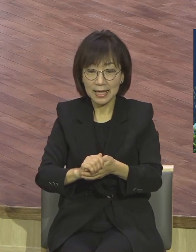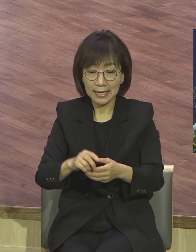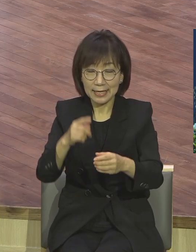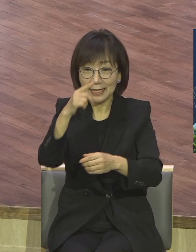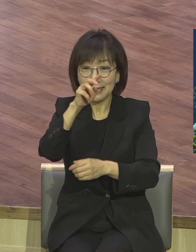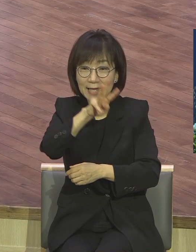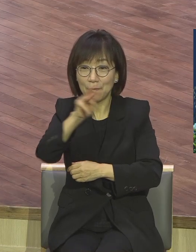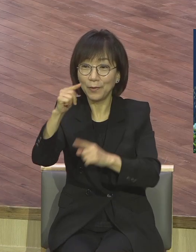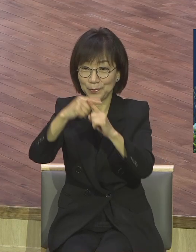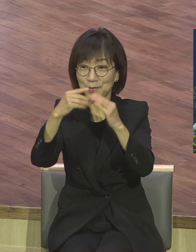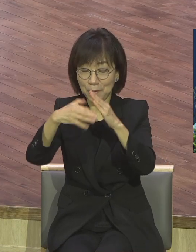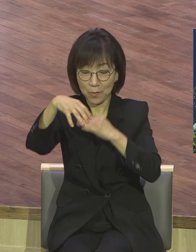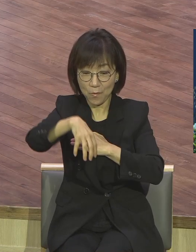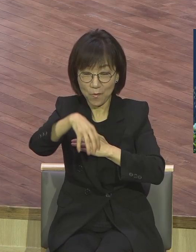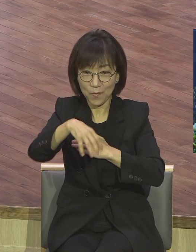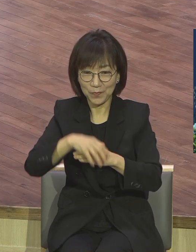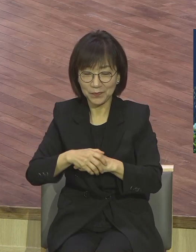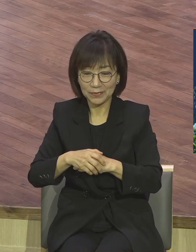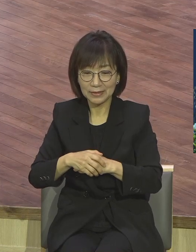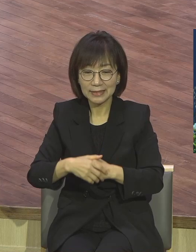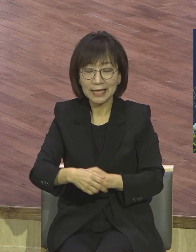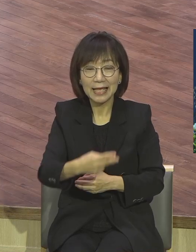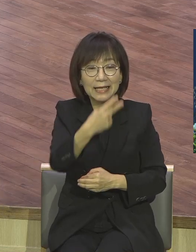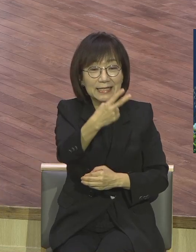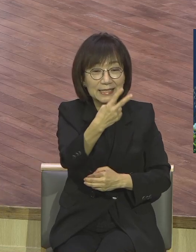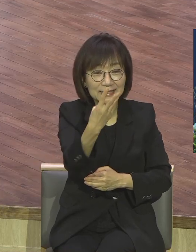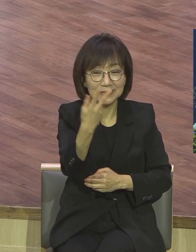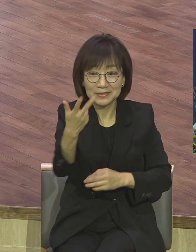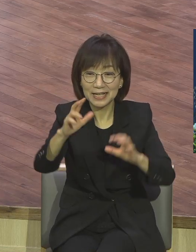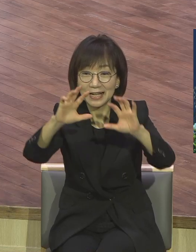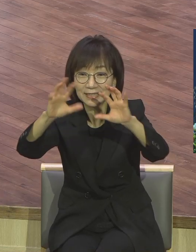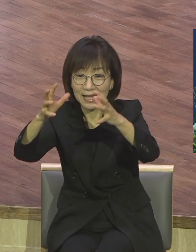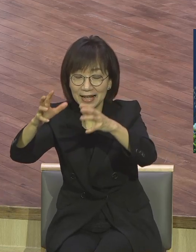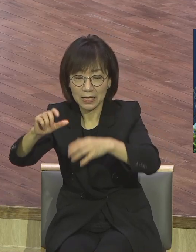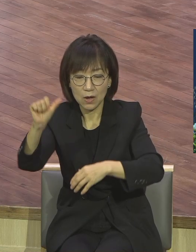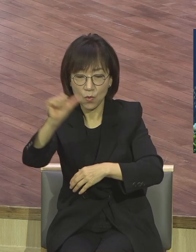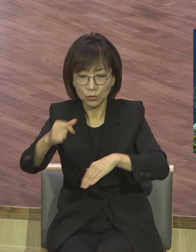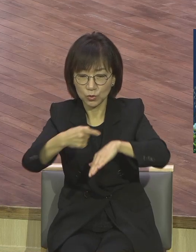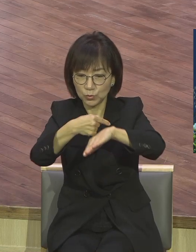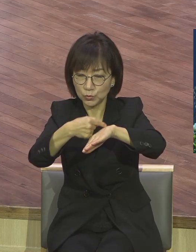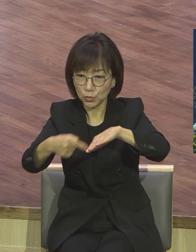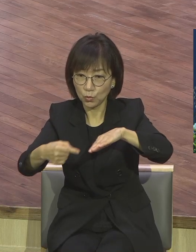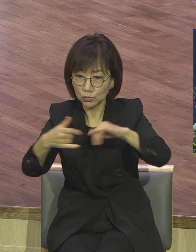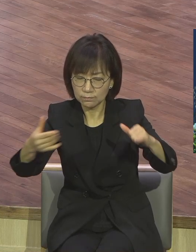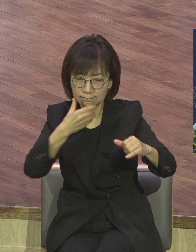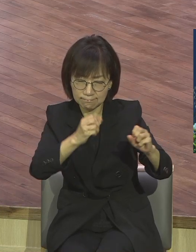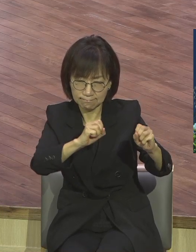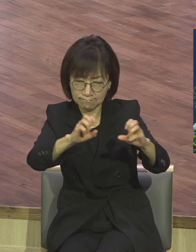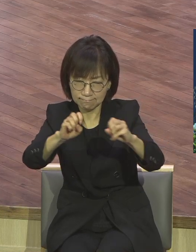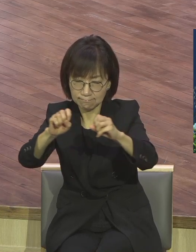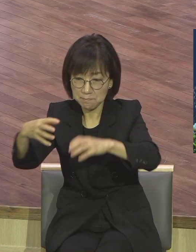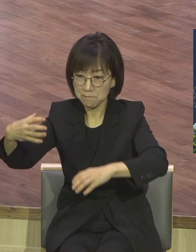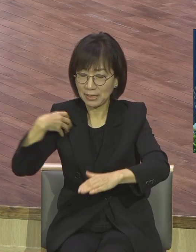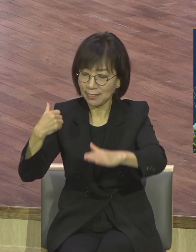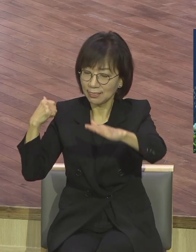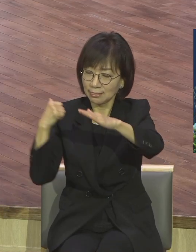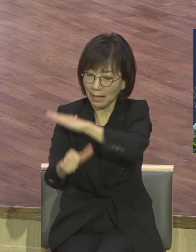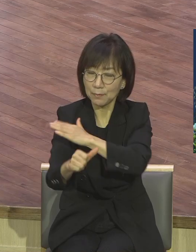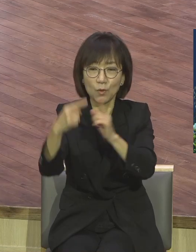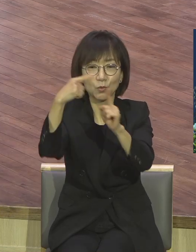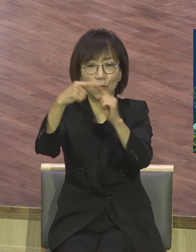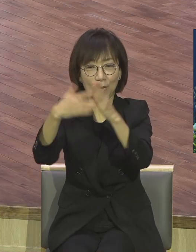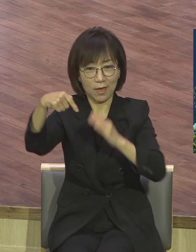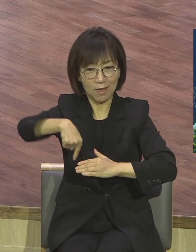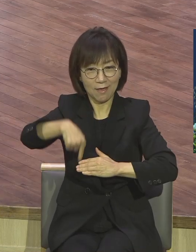237 나라 5천 종족 복음화의 주역 교회로, 아멘, 이 그야말로